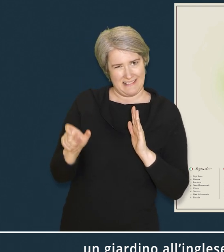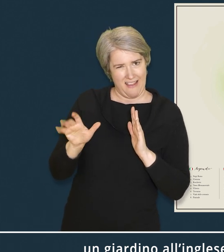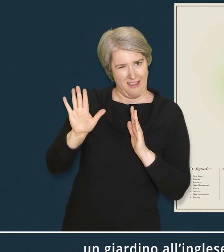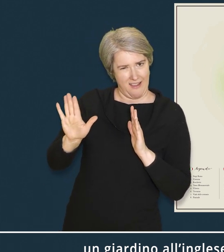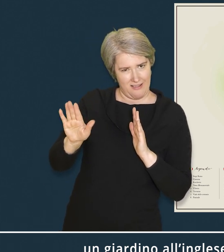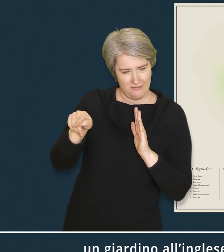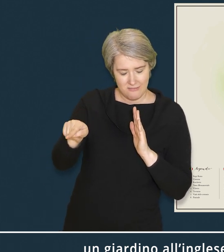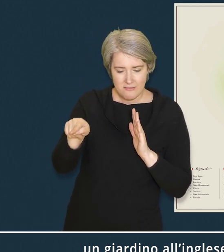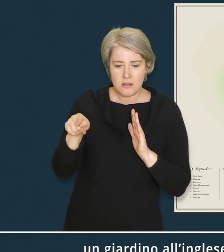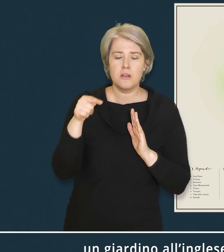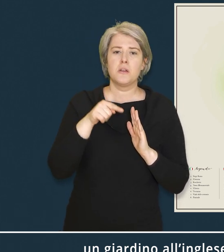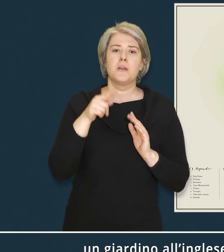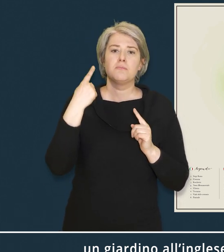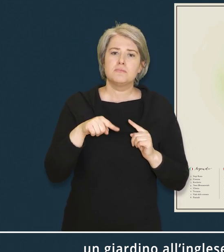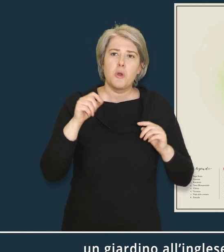fresco.